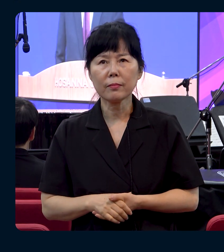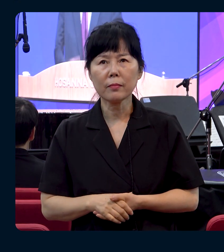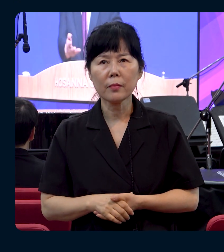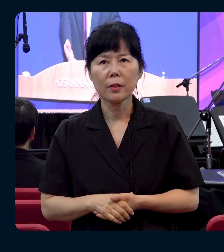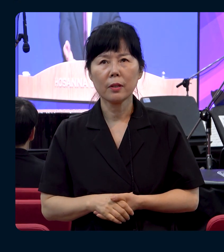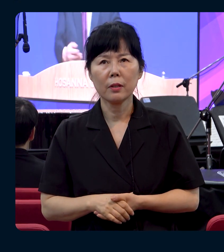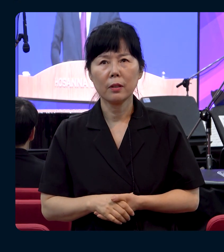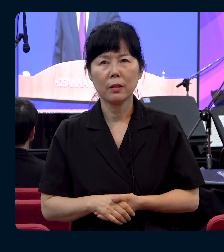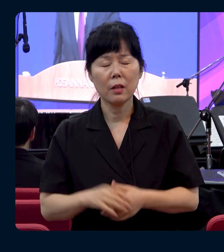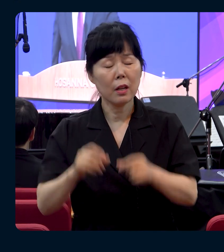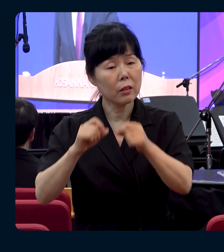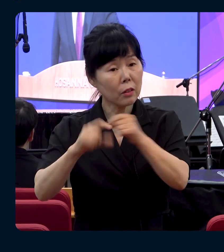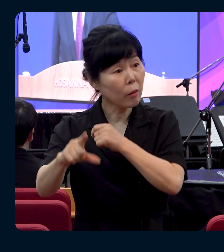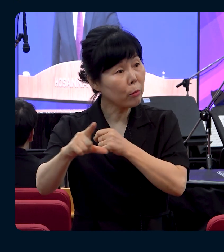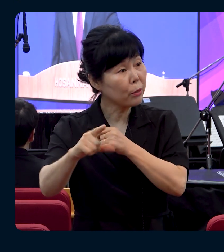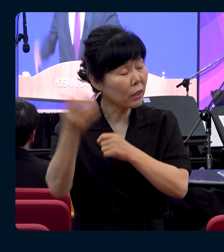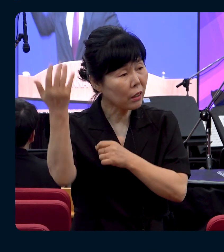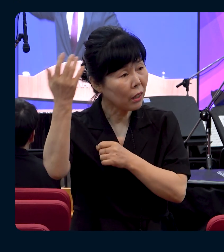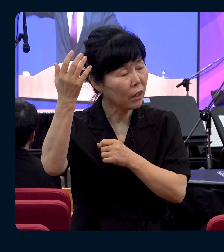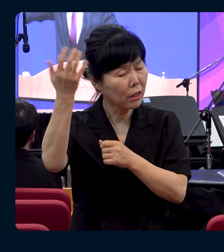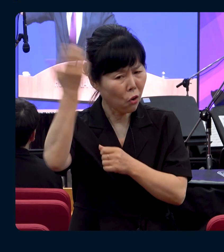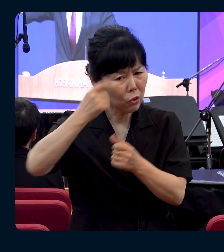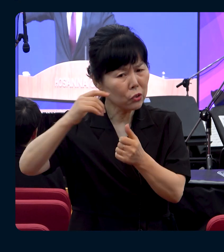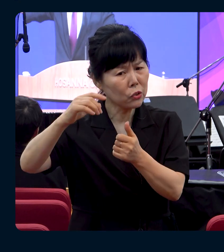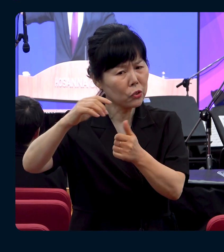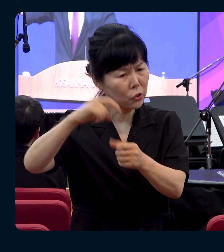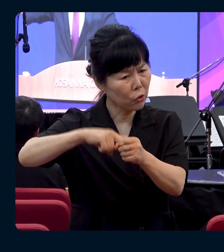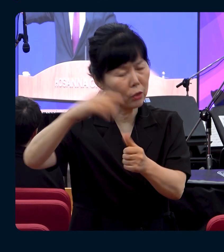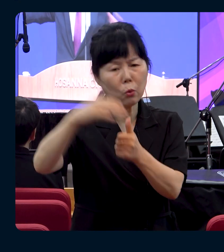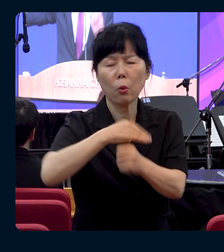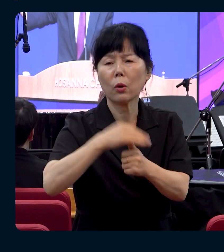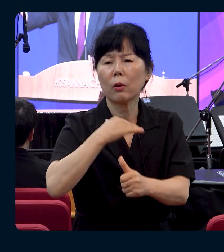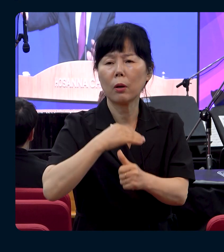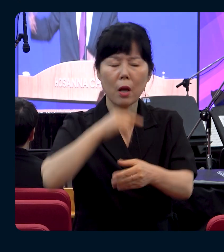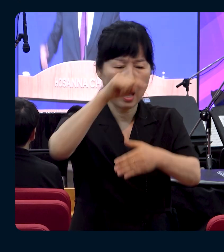대부분의 모든 공격은 다 이렇죠. 외부에서 공격하고